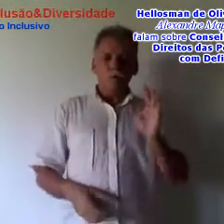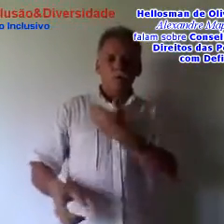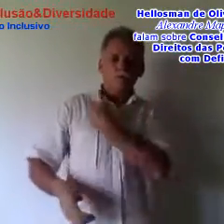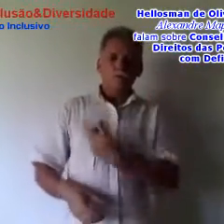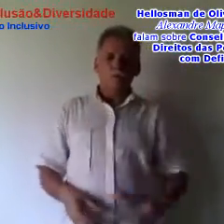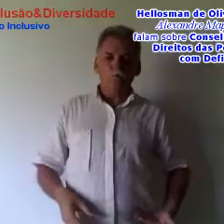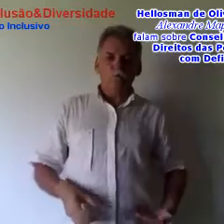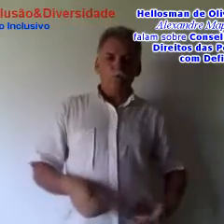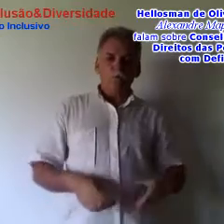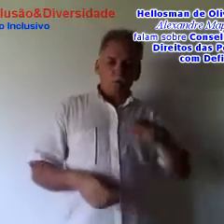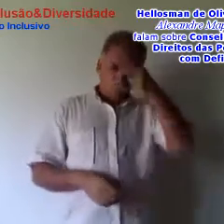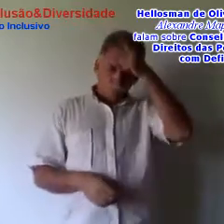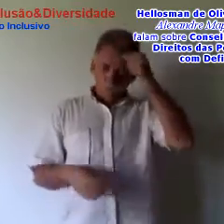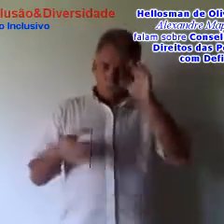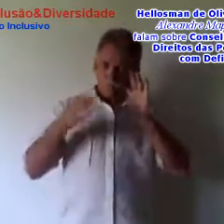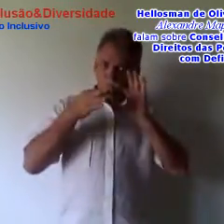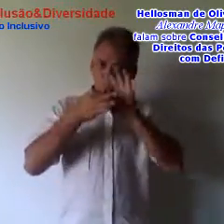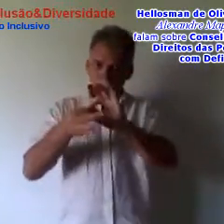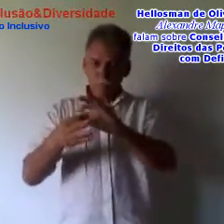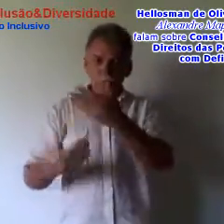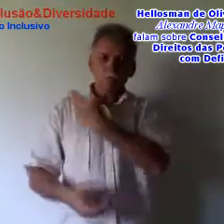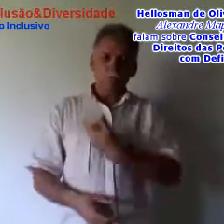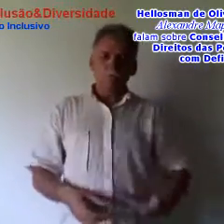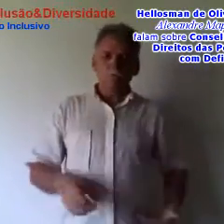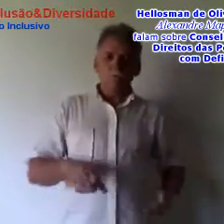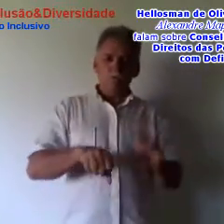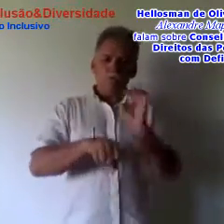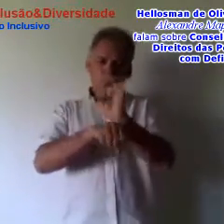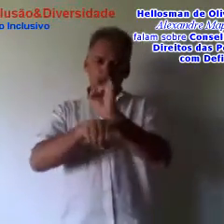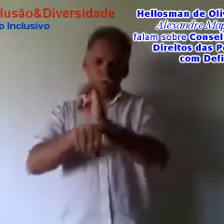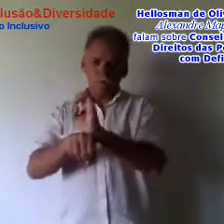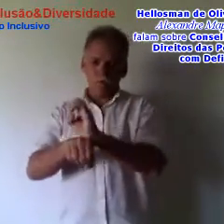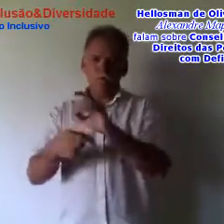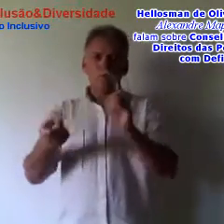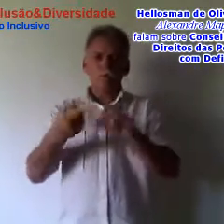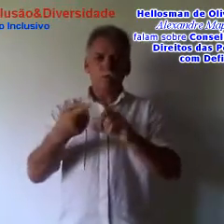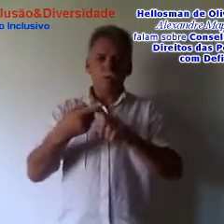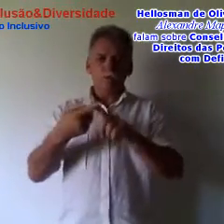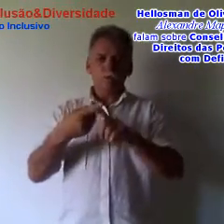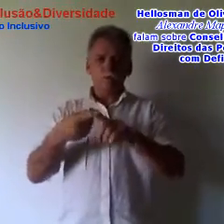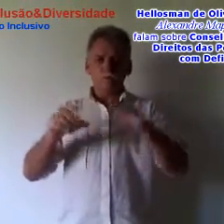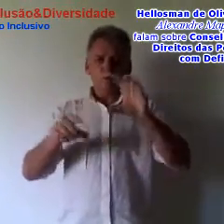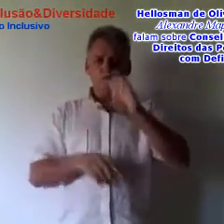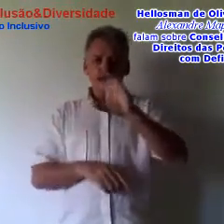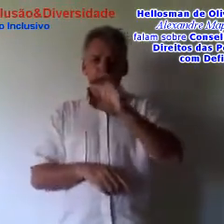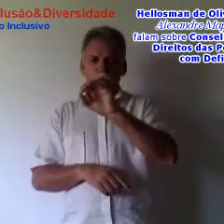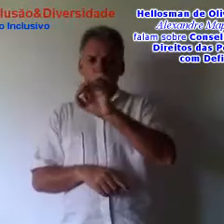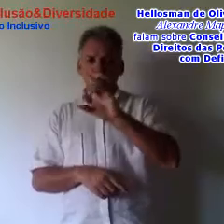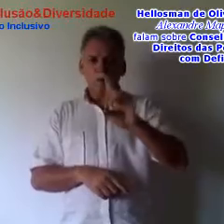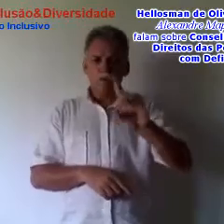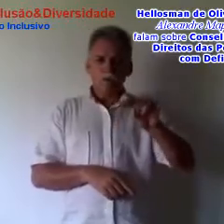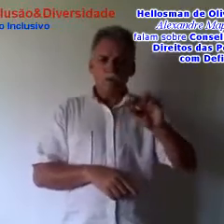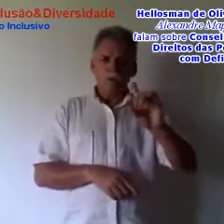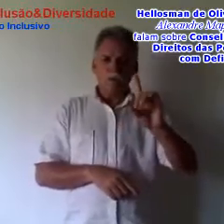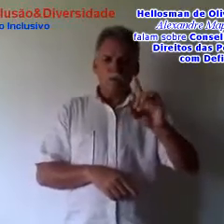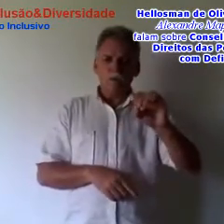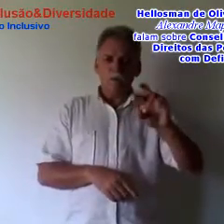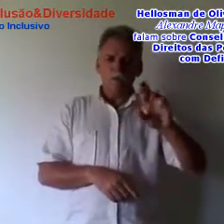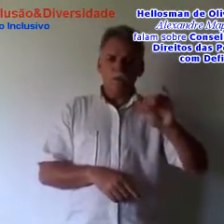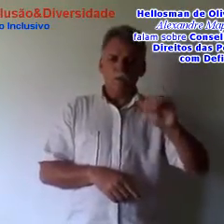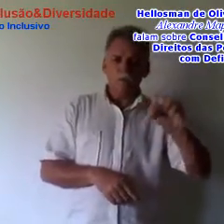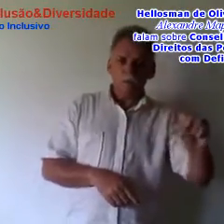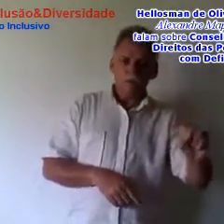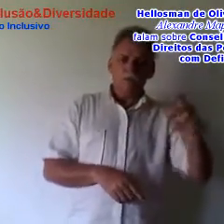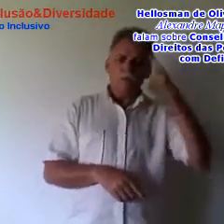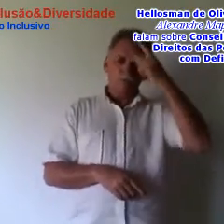municipal, o governo estadual, as coordenadorias de pessoas com deficiência, as secretarias de Estado